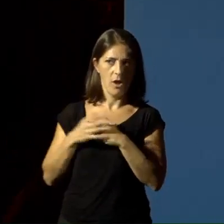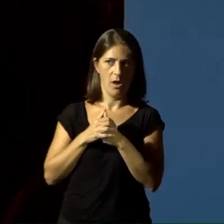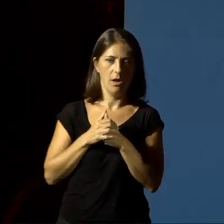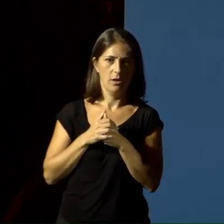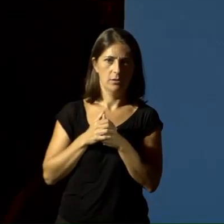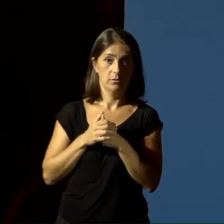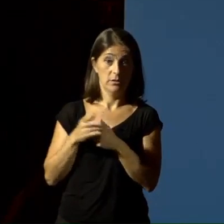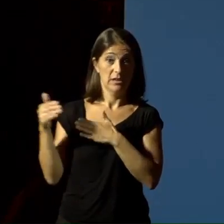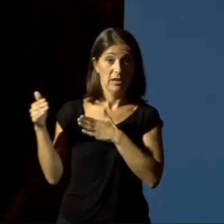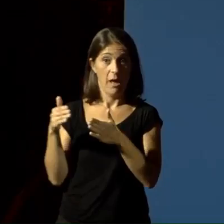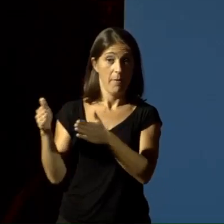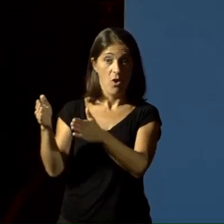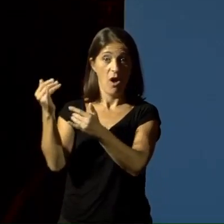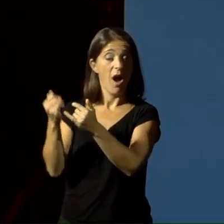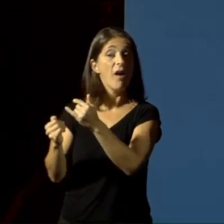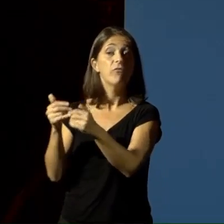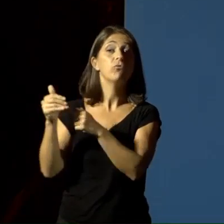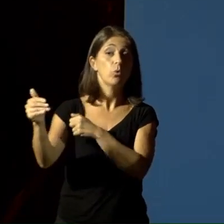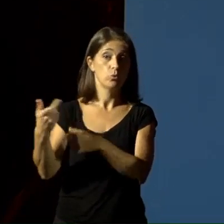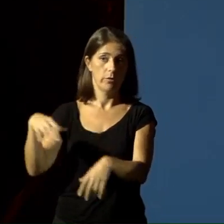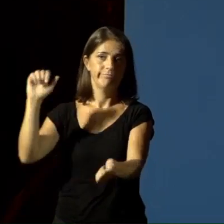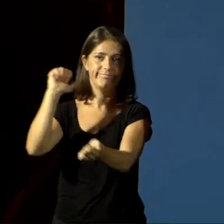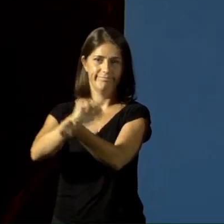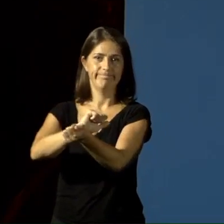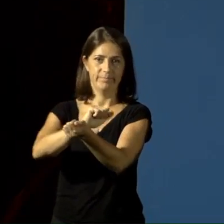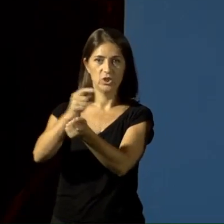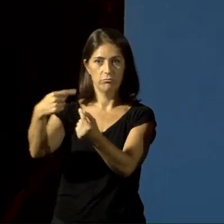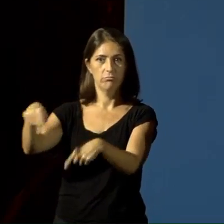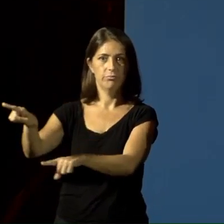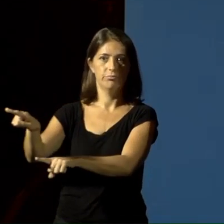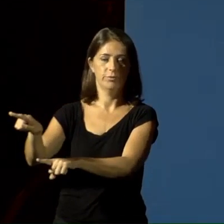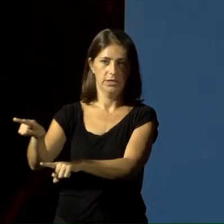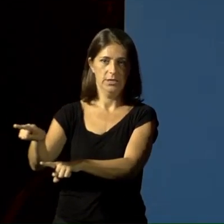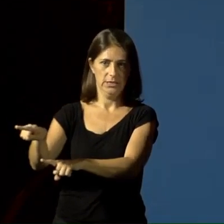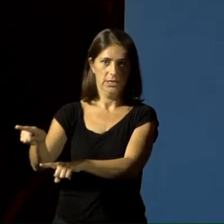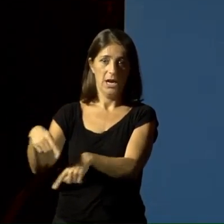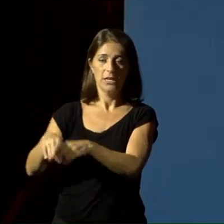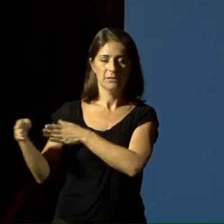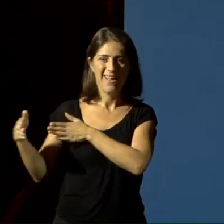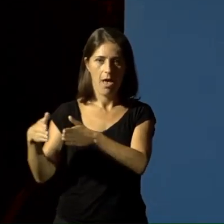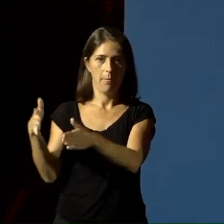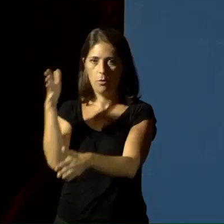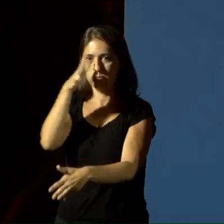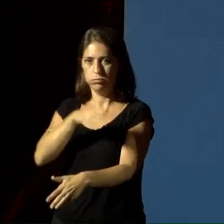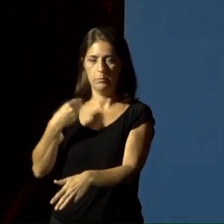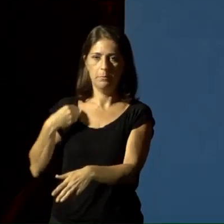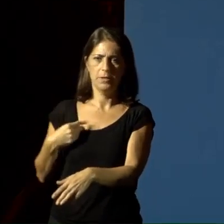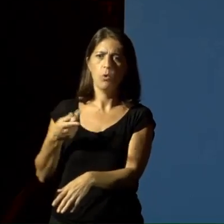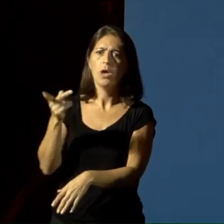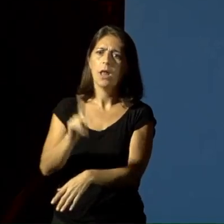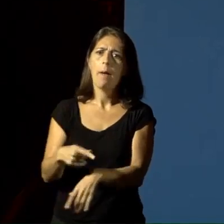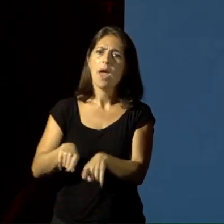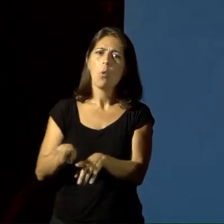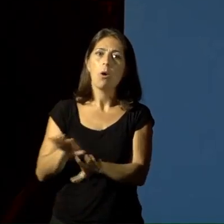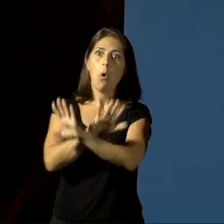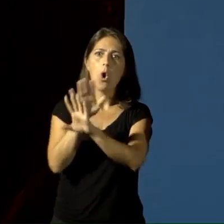O camiño da imputación leva a condena e leva a prisión. Ese é o camiño da imputación. Como a perdición e a